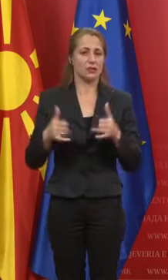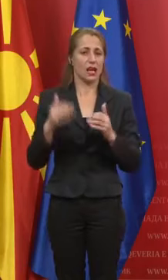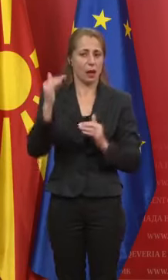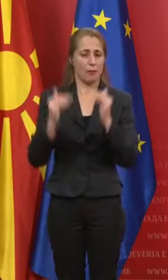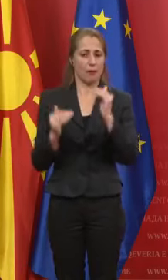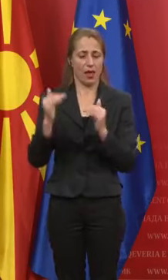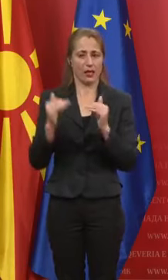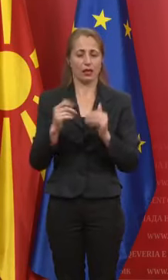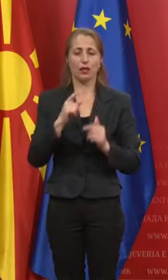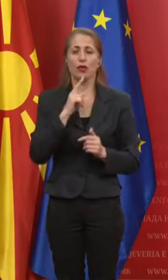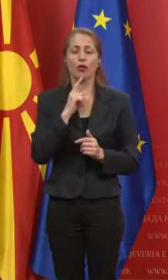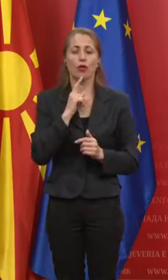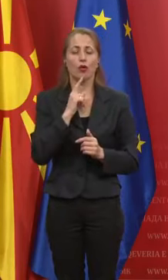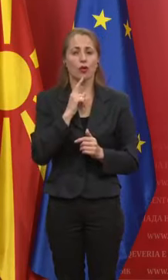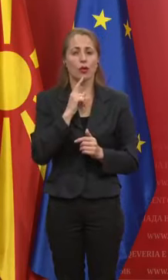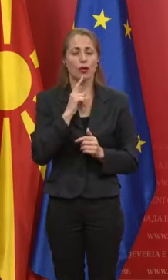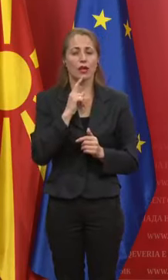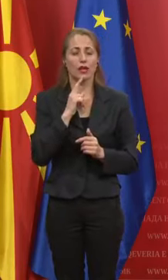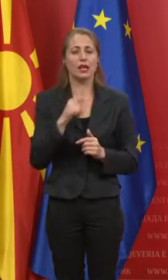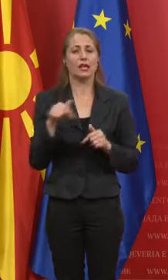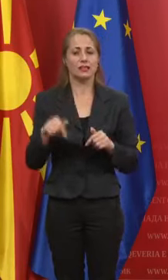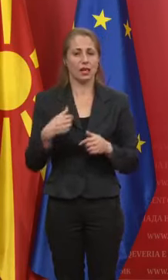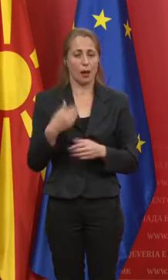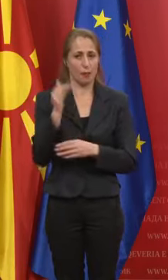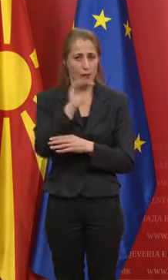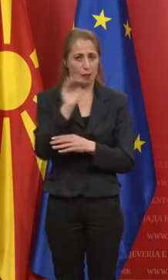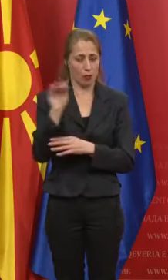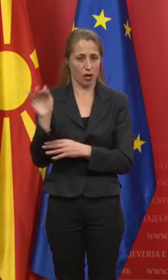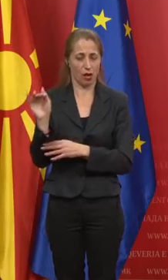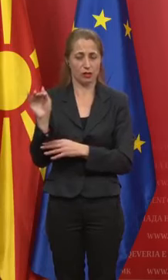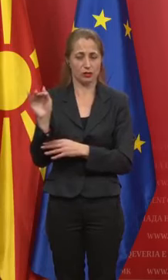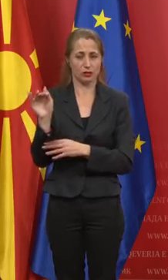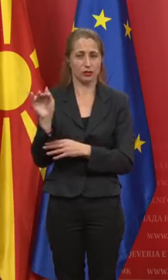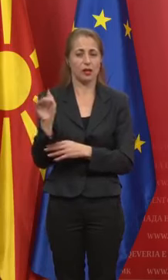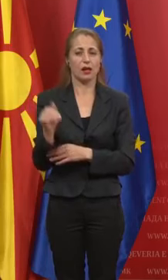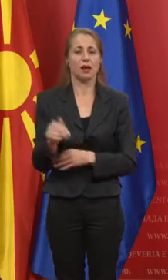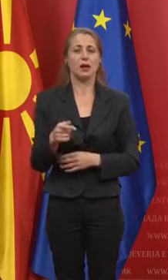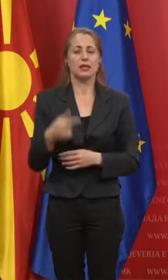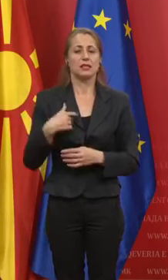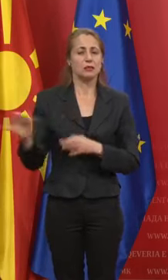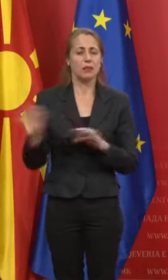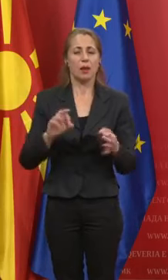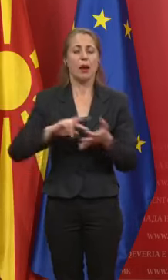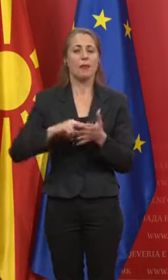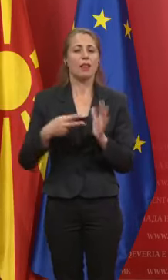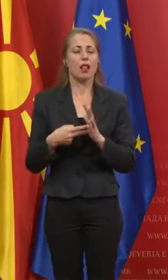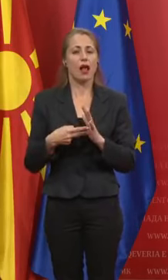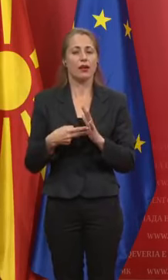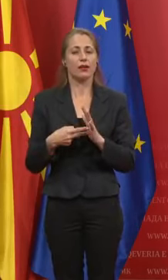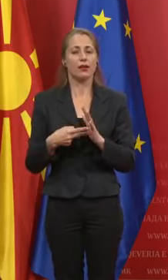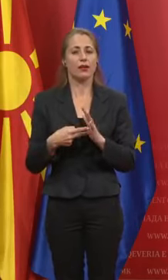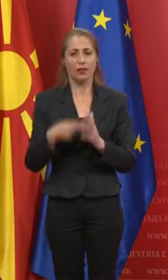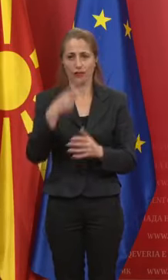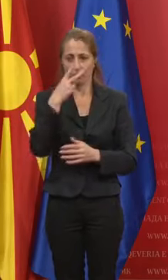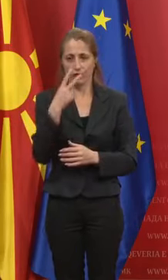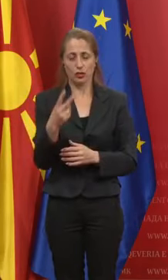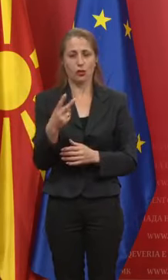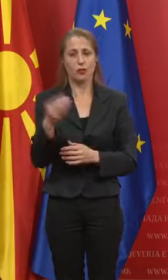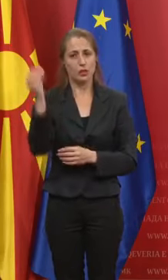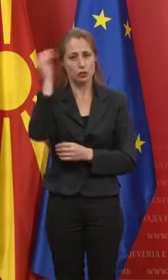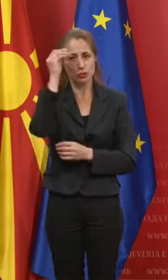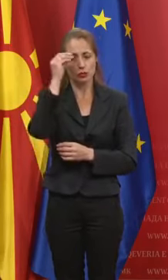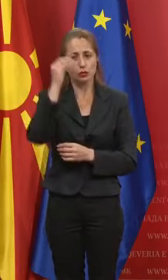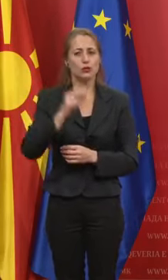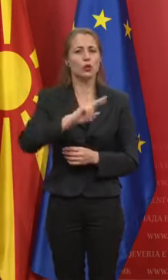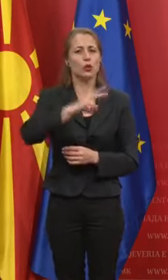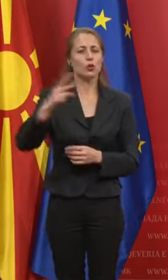мерки кои што се препорачани. Но спремаме план заради тоа што видовме искуство од